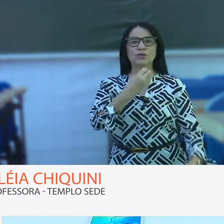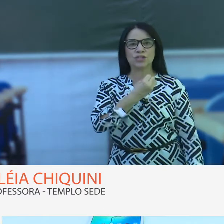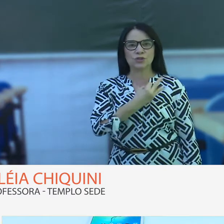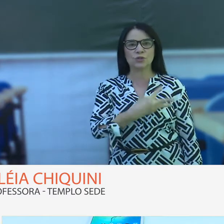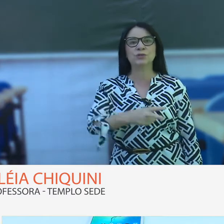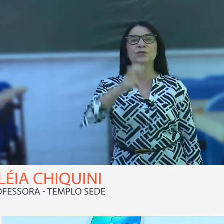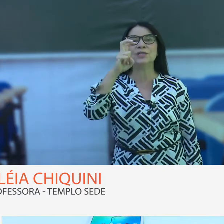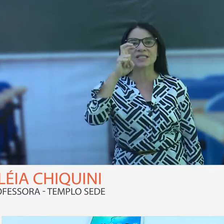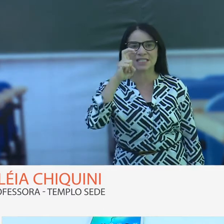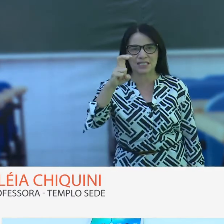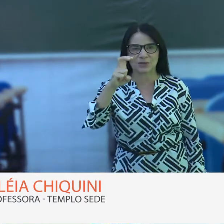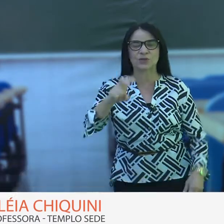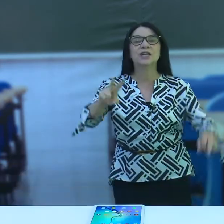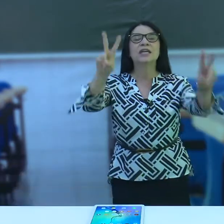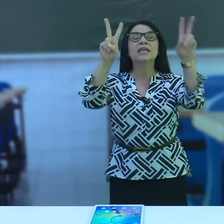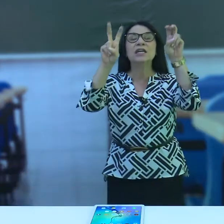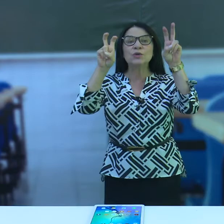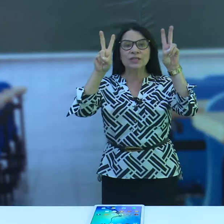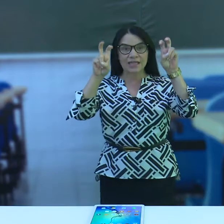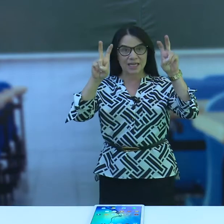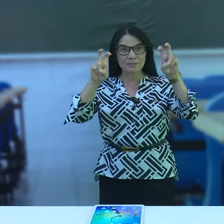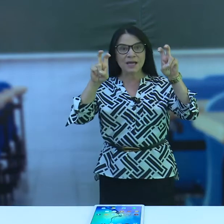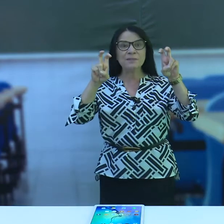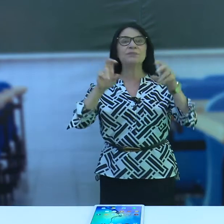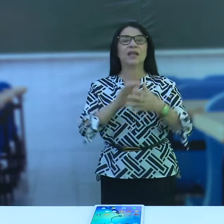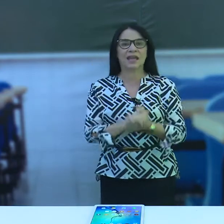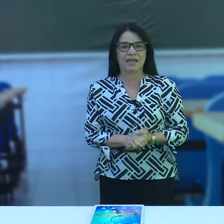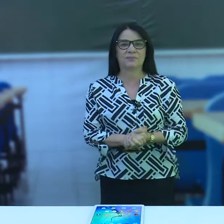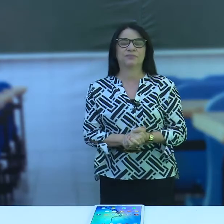de número 5. E o tema é